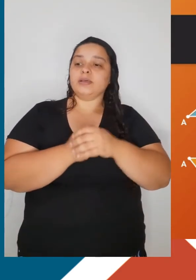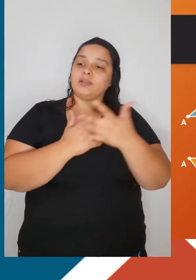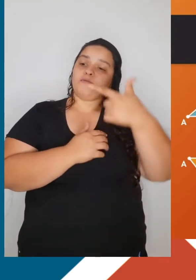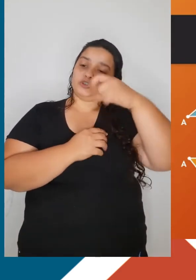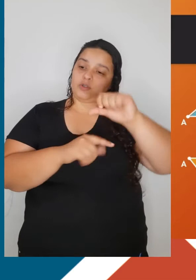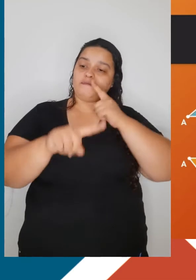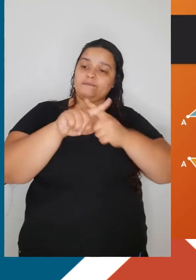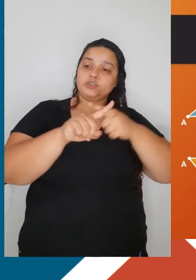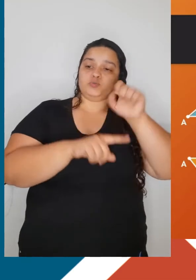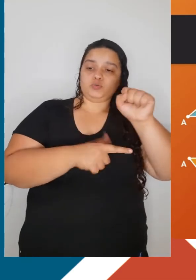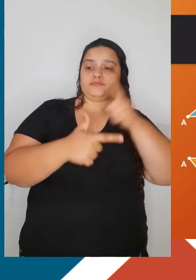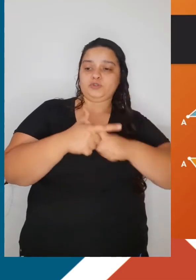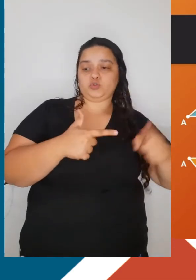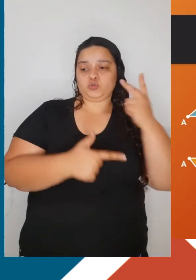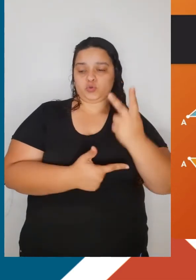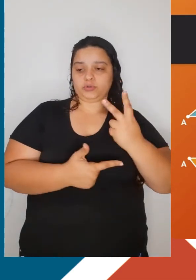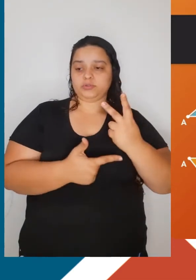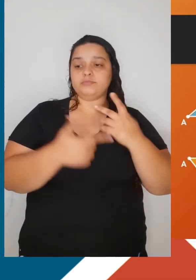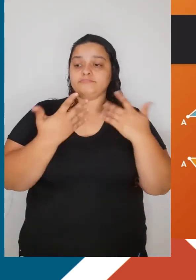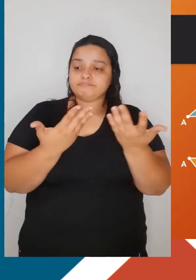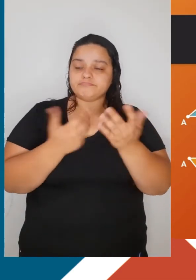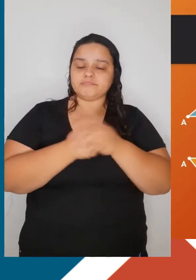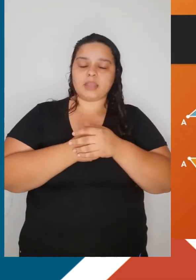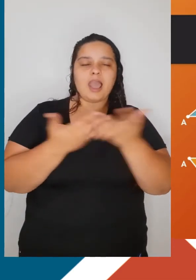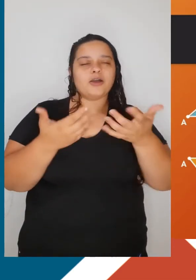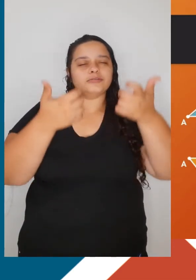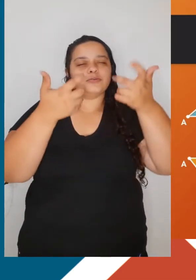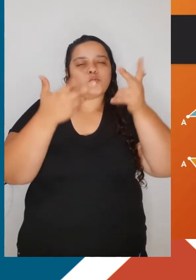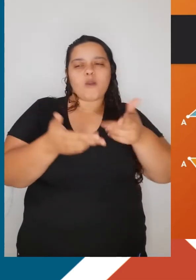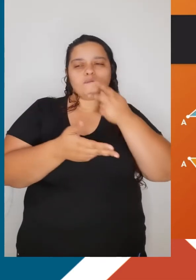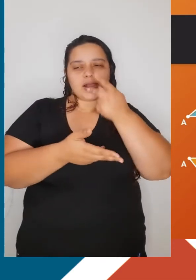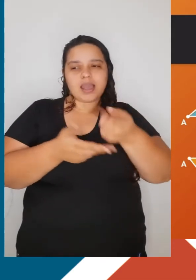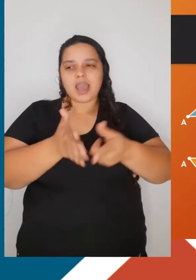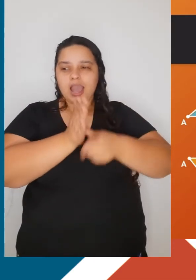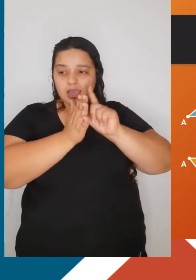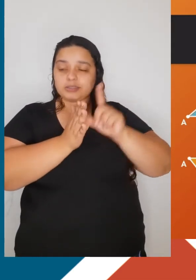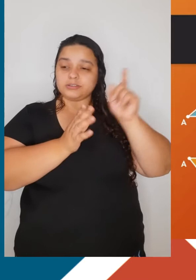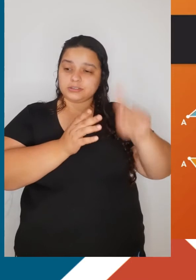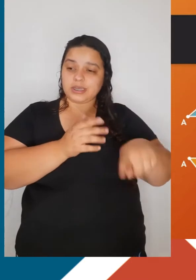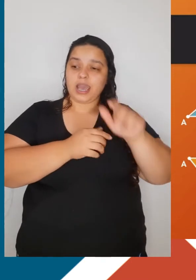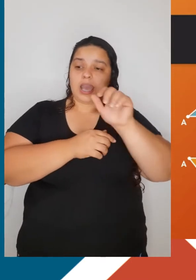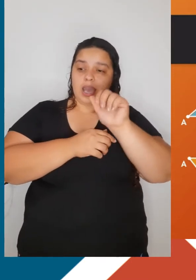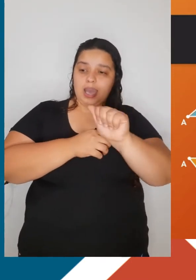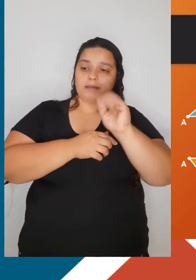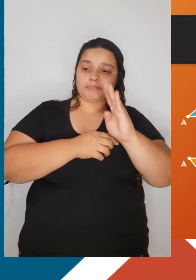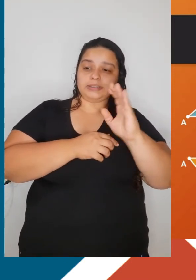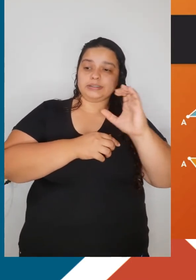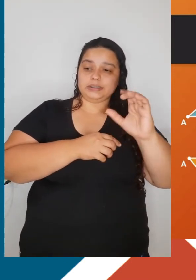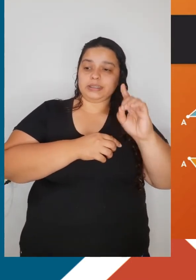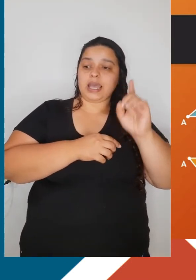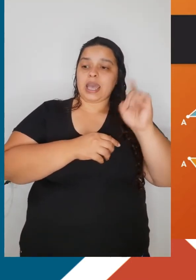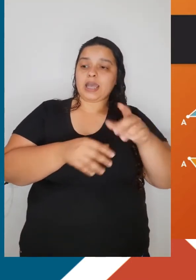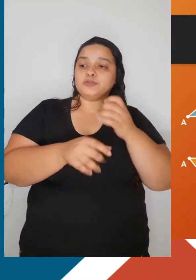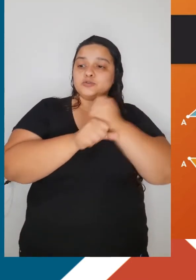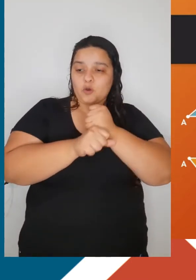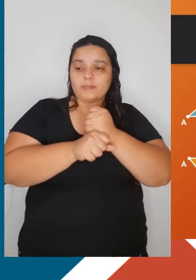será 29 vezes 8 sobre 2. Dessa forma, como dito antes, temos que a área do quadrilátero ABCD é